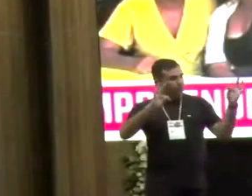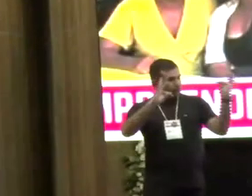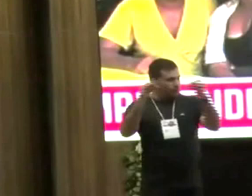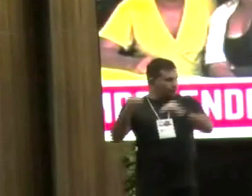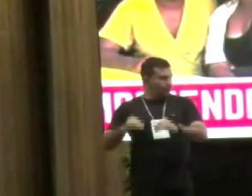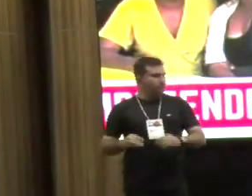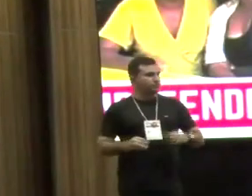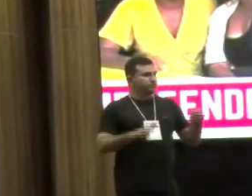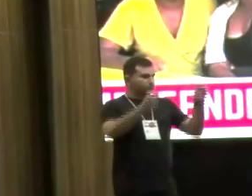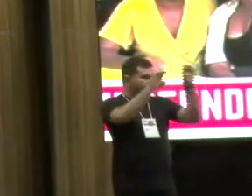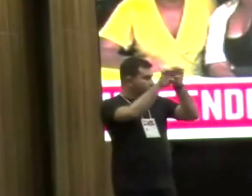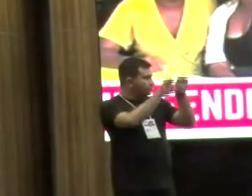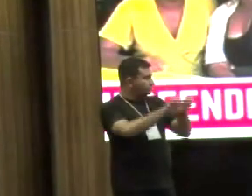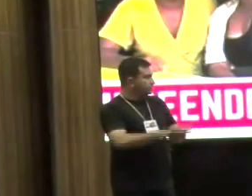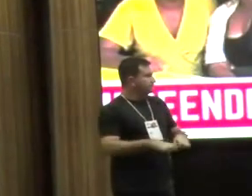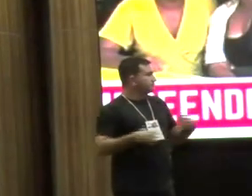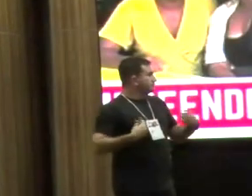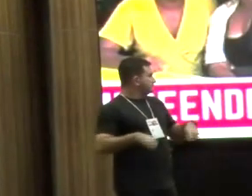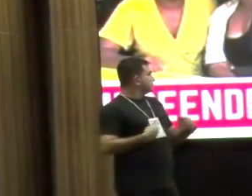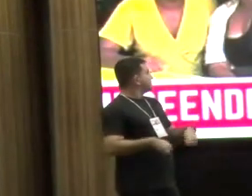uma estrutura.